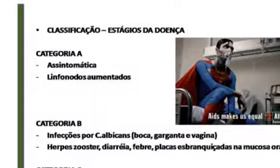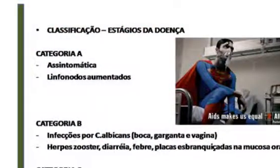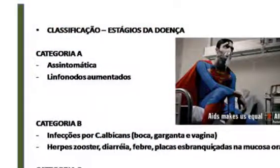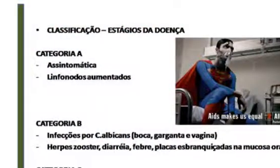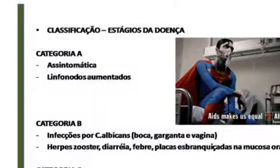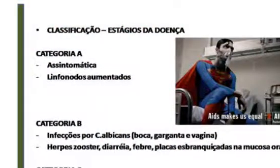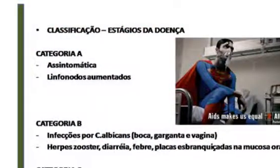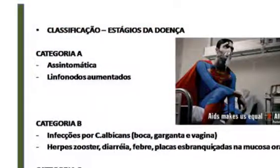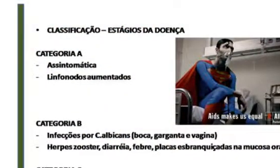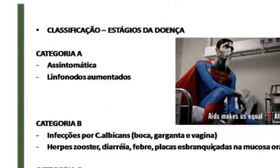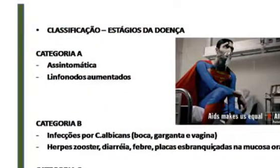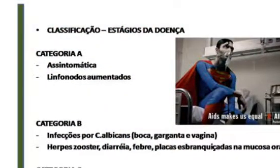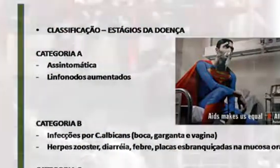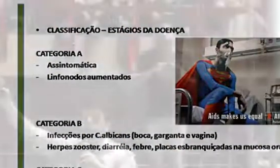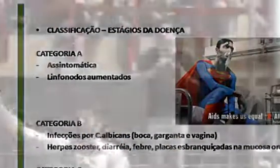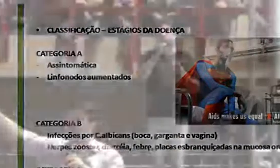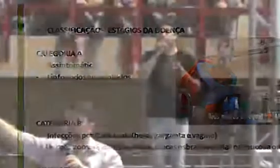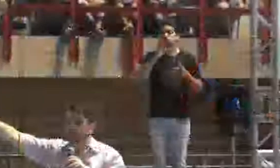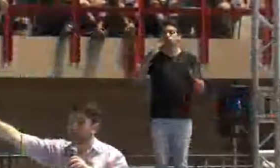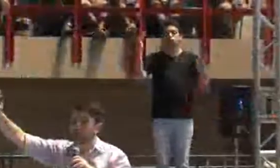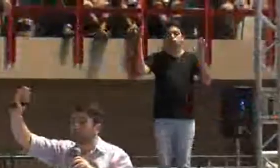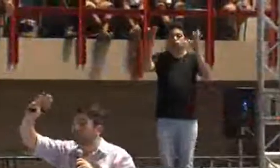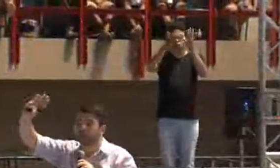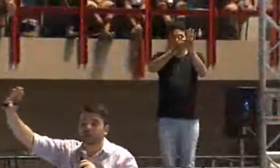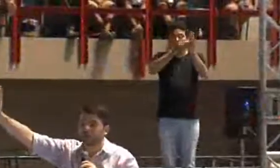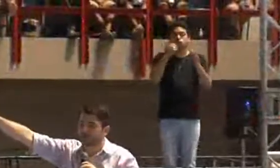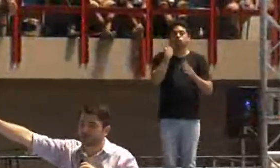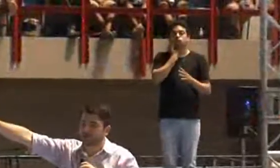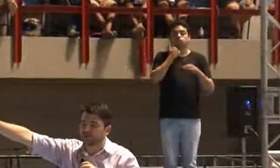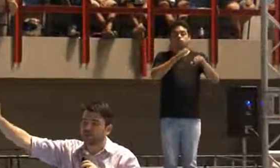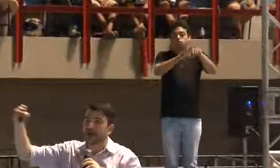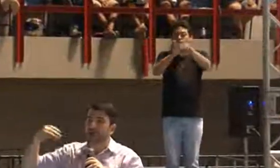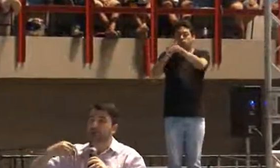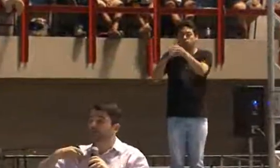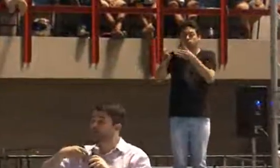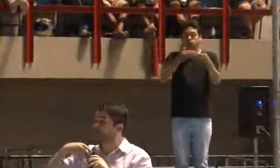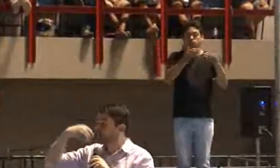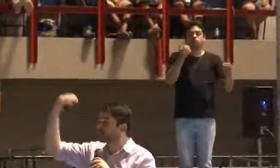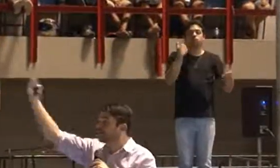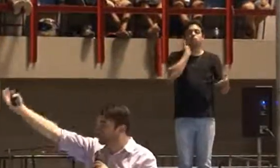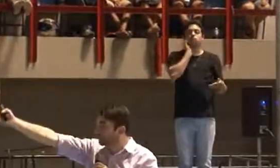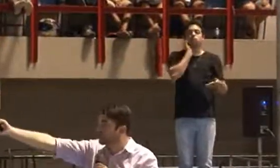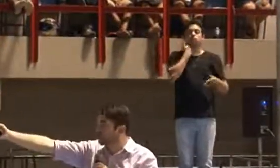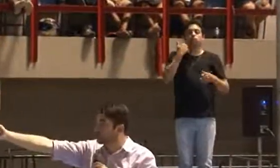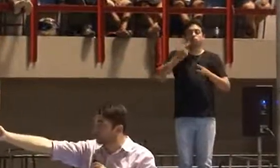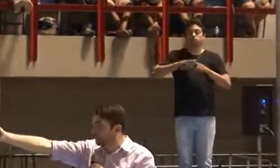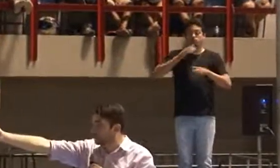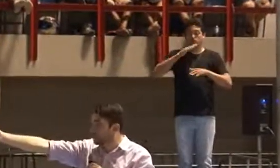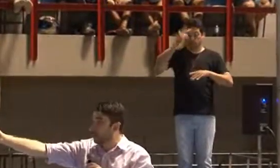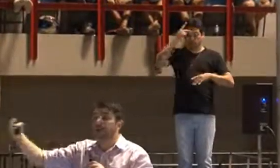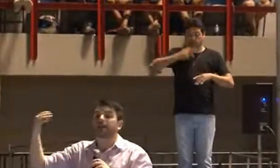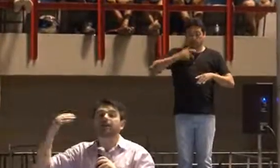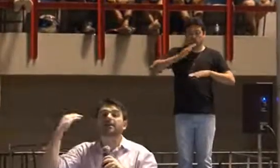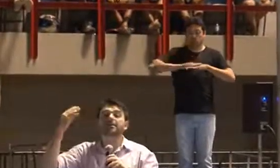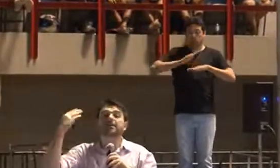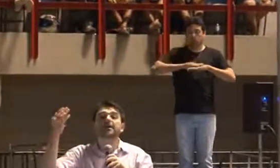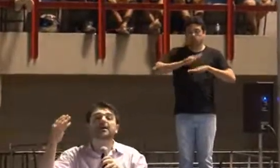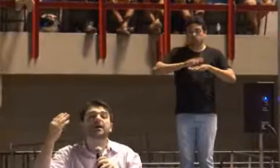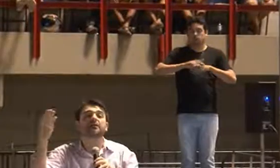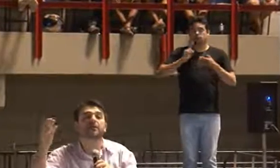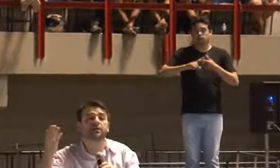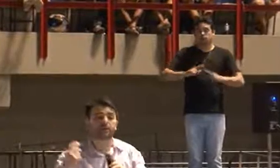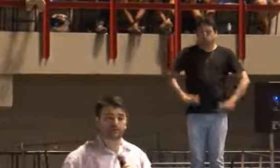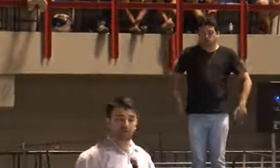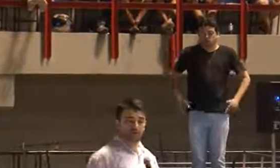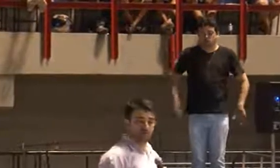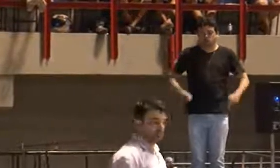Febre, pessoal, uma dica. Tudo no mundo da febre. Qualquer doença da febre. A febre é uma reação imunológica, tá bom? Até a liseira